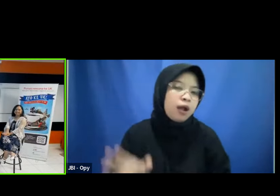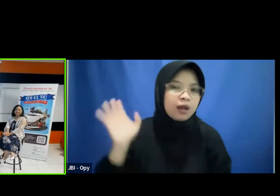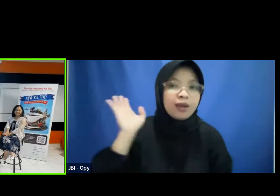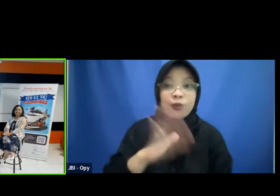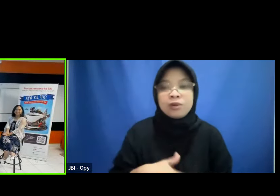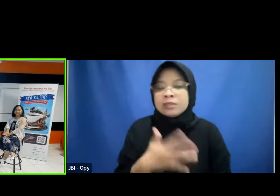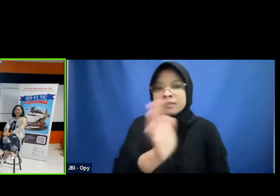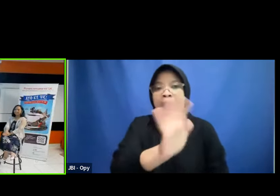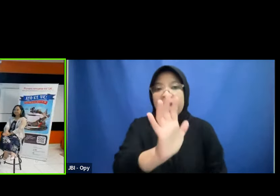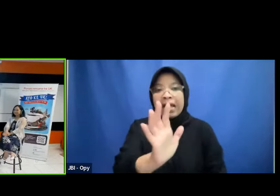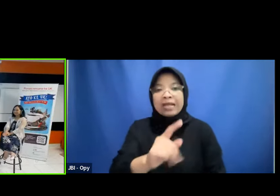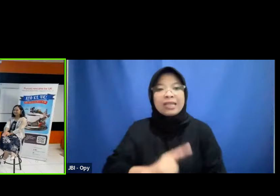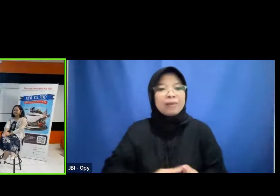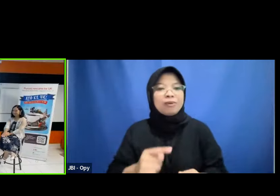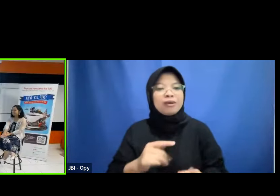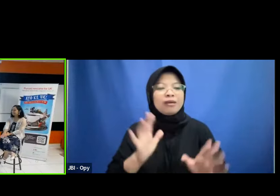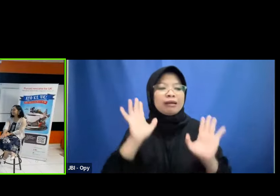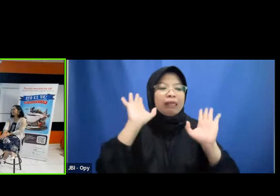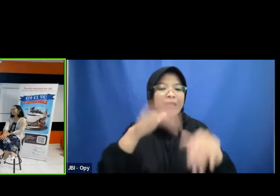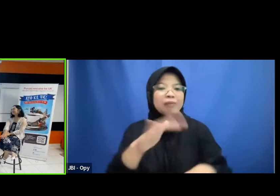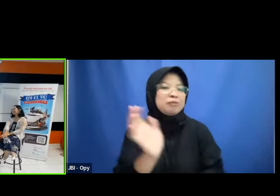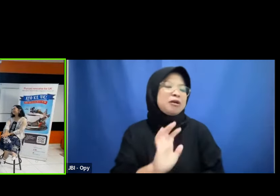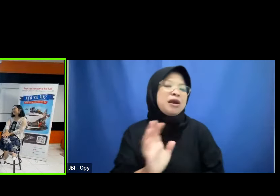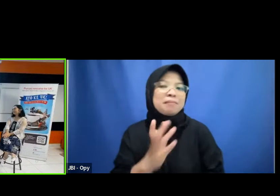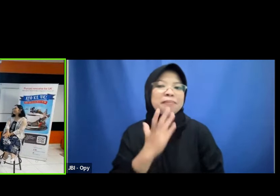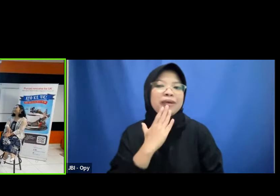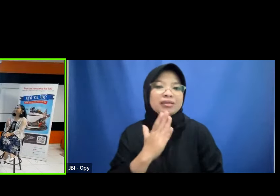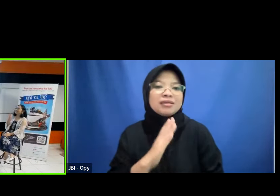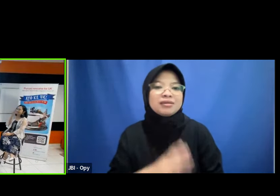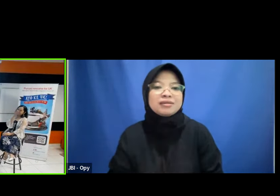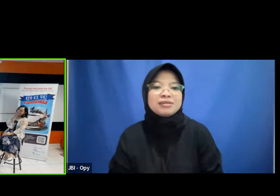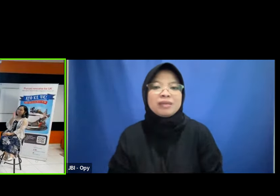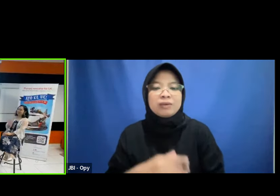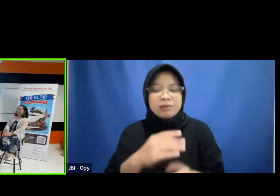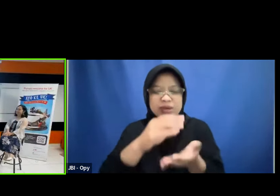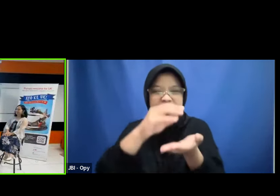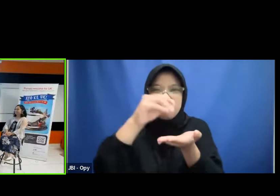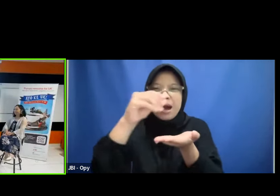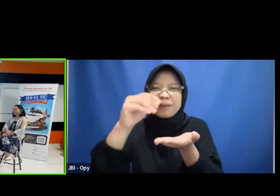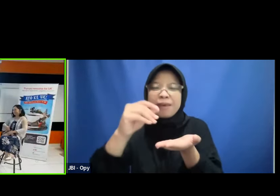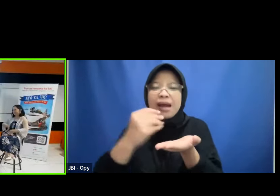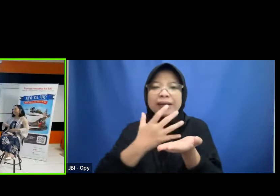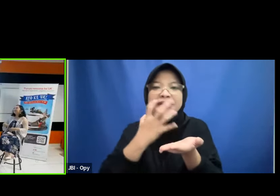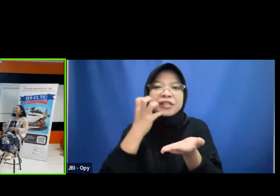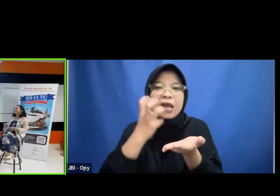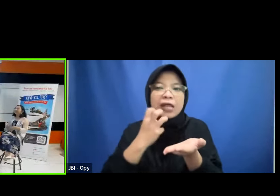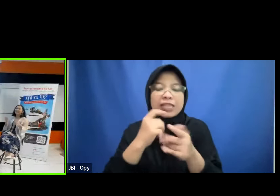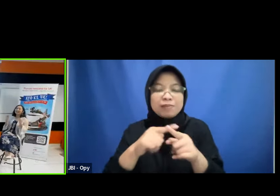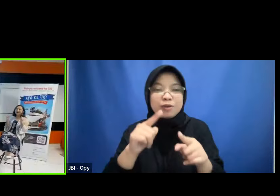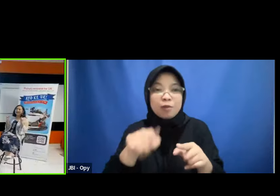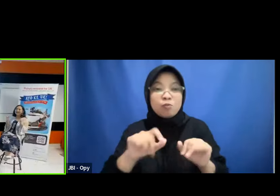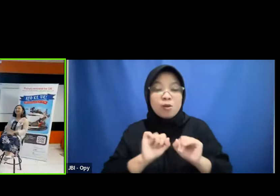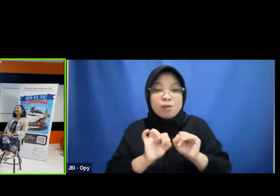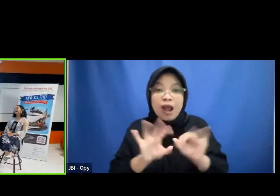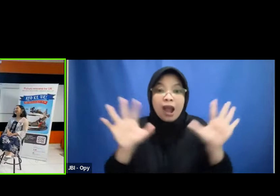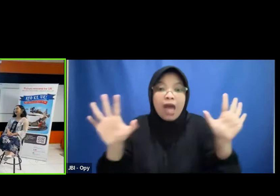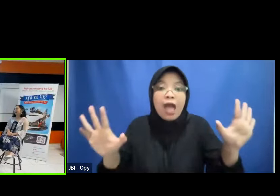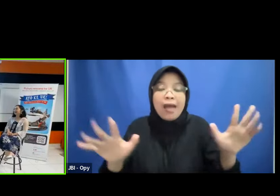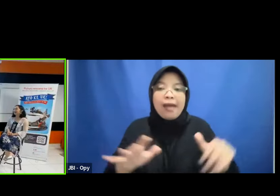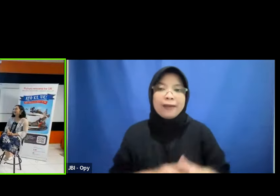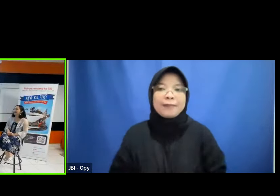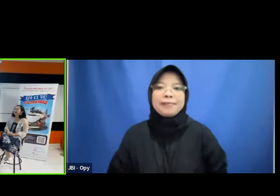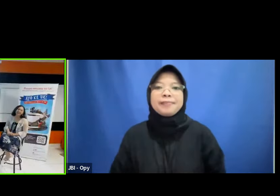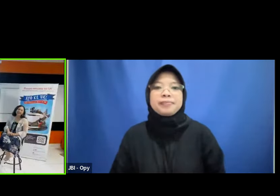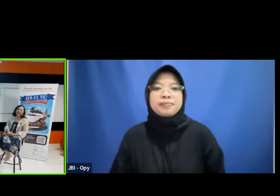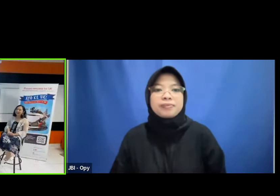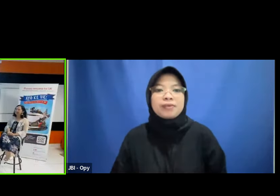kalian semua tuh tidak remah-remahengginang Yang penting punya sesuatu yang menyala ya kan